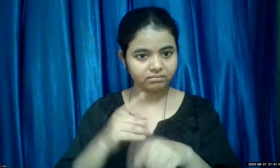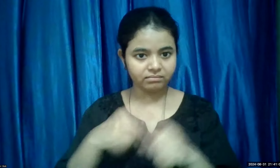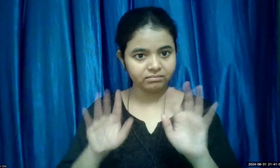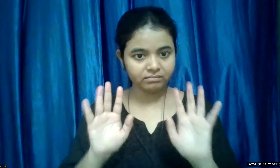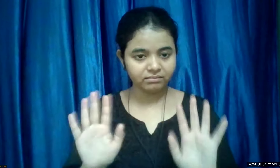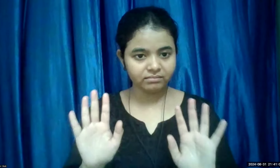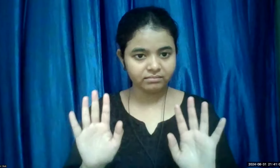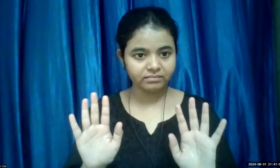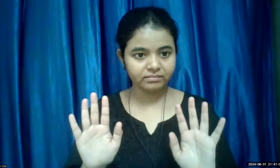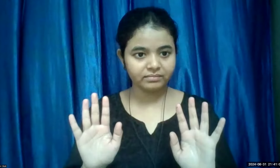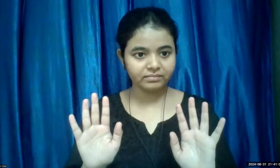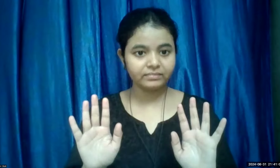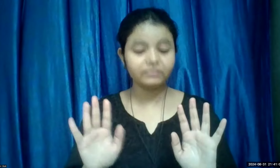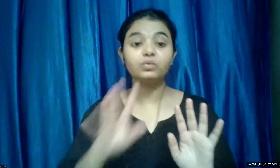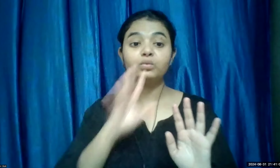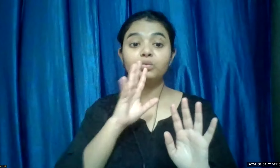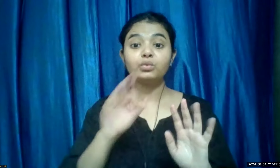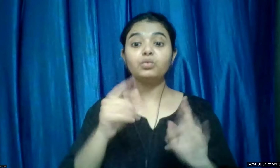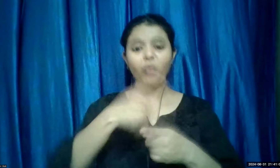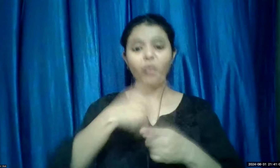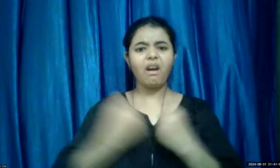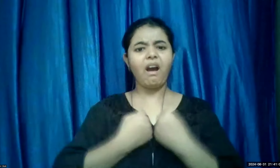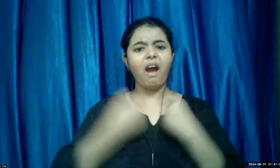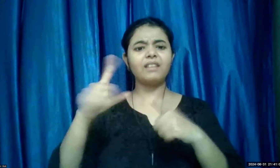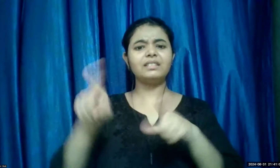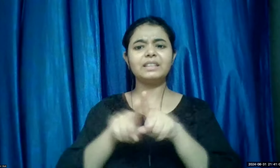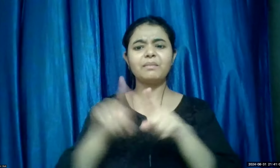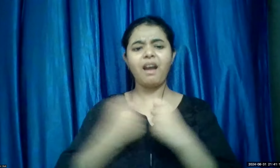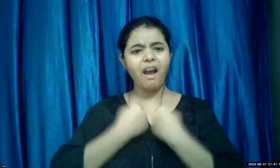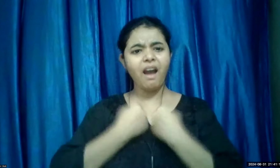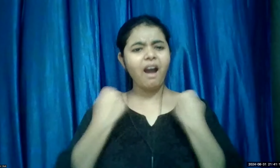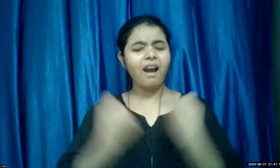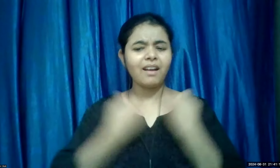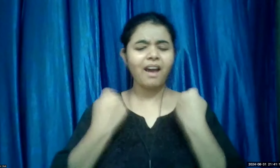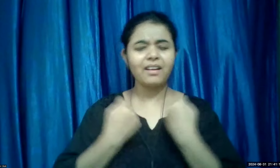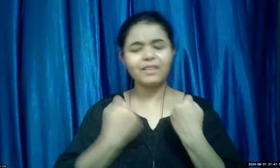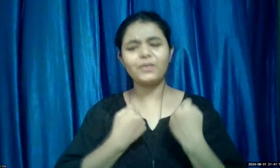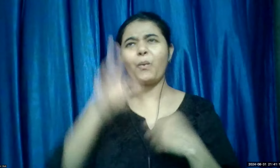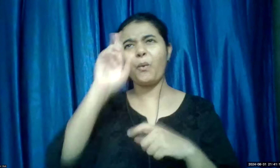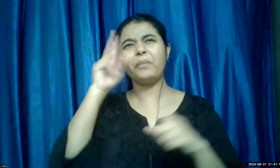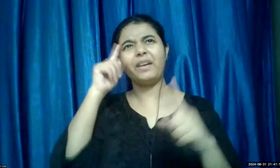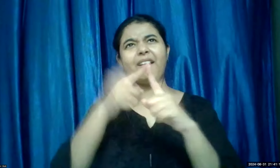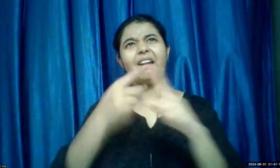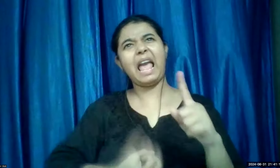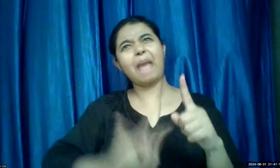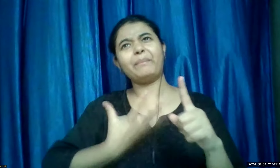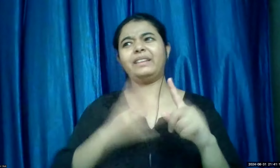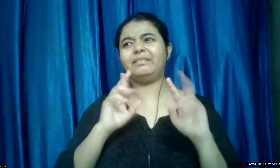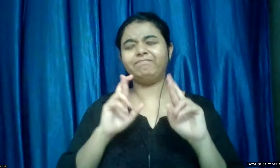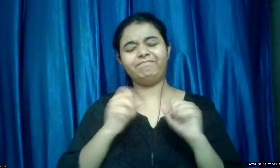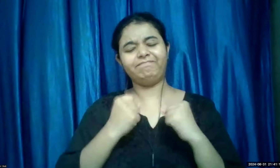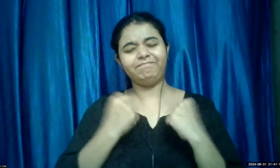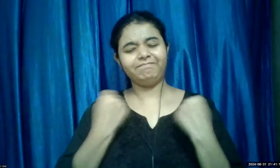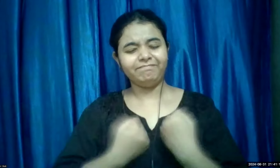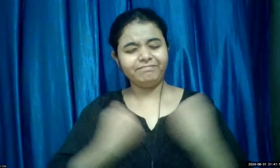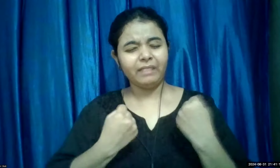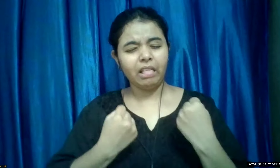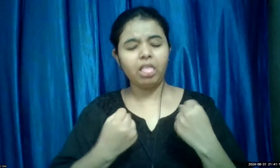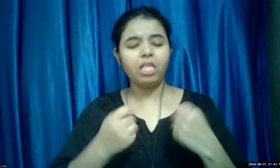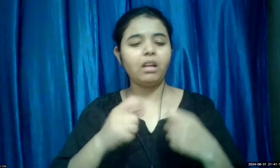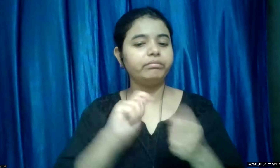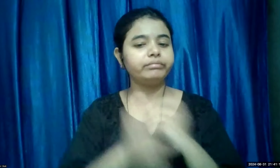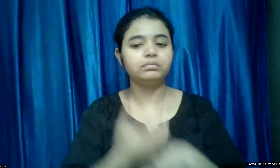हमारा सारा जो परिश्रम है वो सुख के लिए है, लेकिन बिना मांगे हमको दुख की प्राप्ति हो रही है। इसका एक एकमात्र कारण